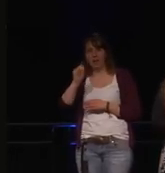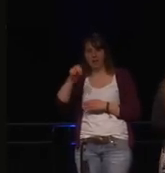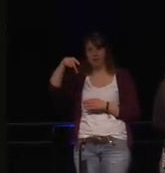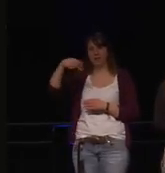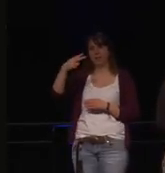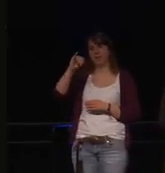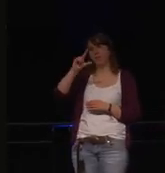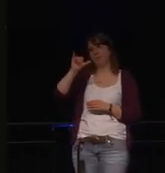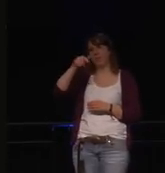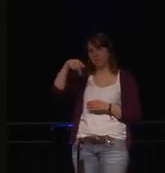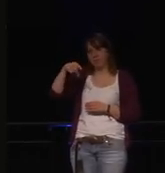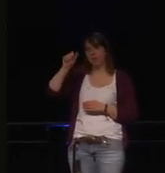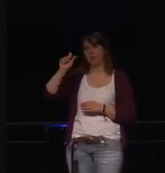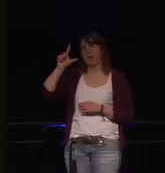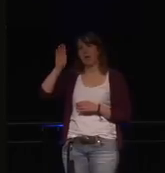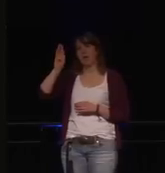Jan-Philipp Albrecht de su programa.